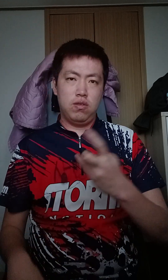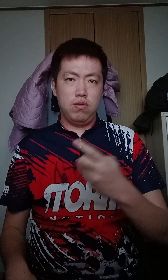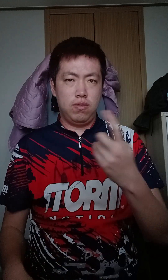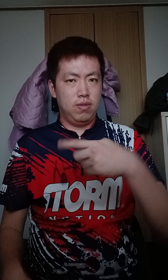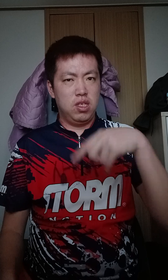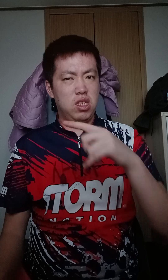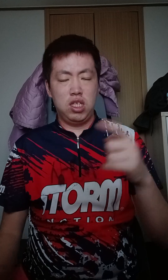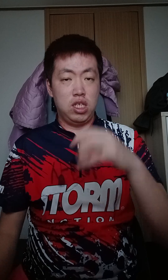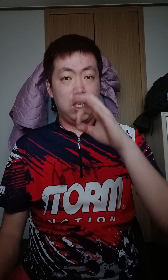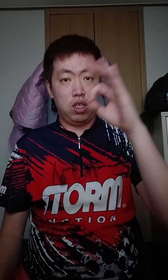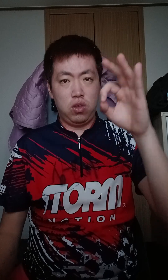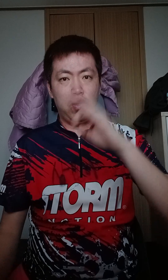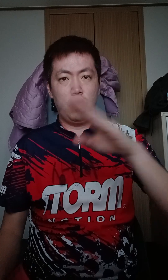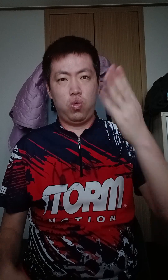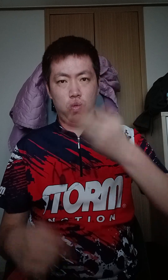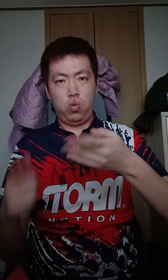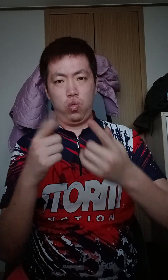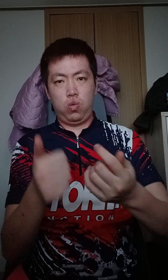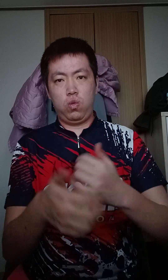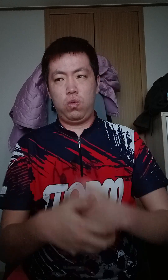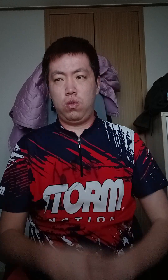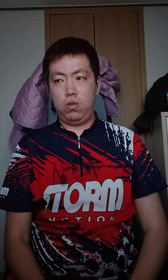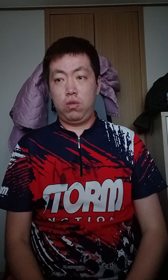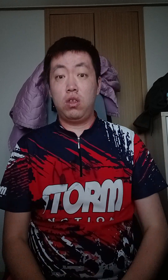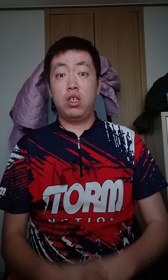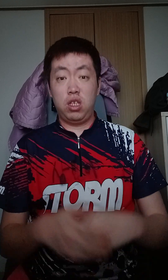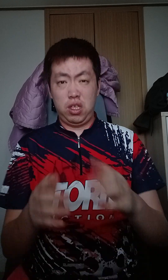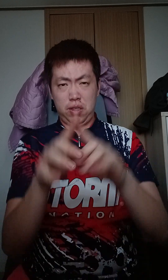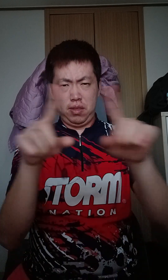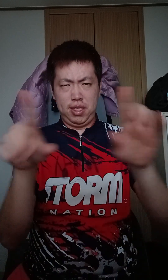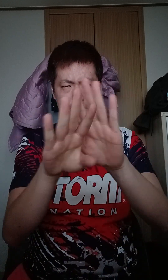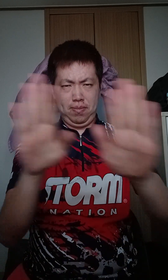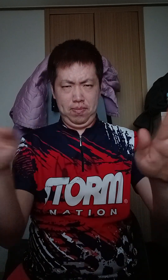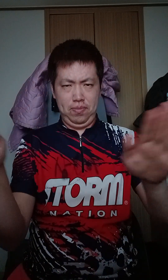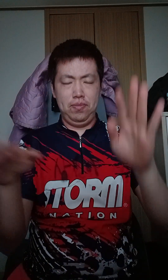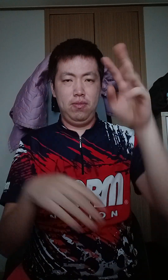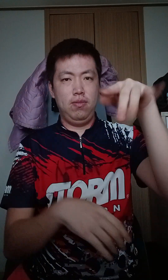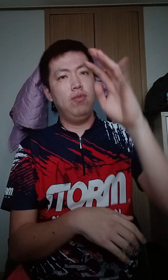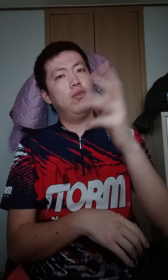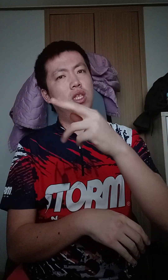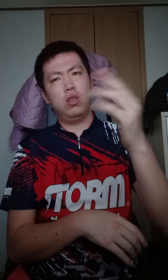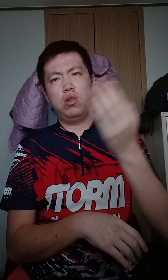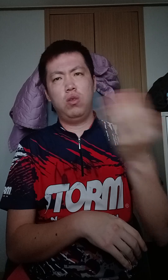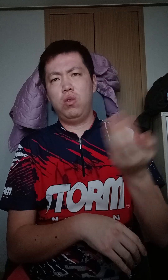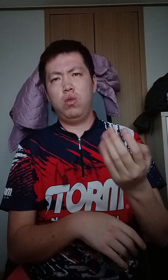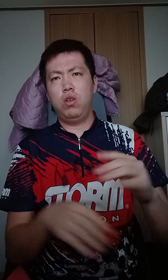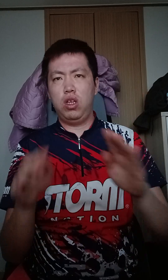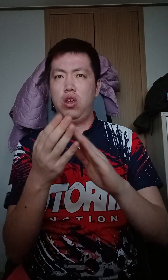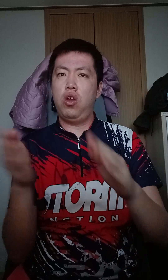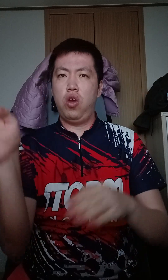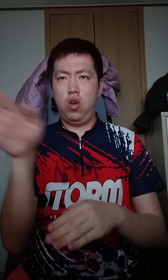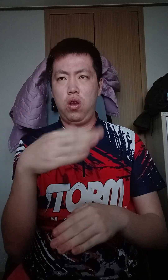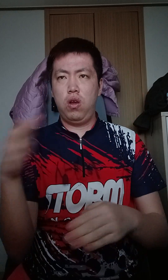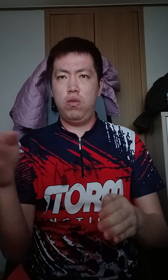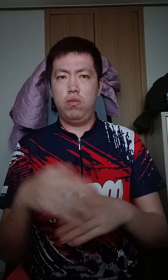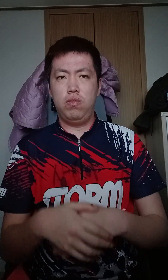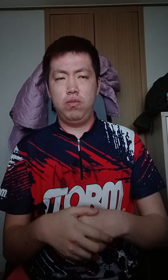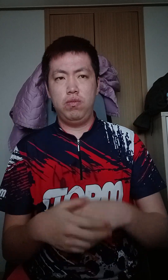인증이 가능하기 때문입니다. 배변기 칸막이의 경우 장애인들은 열기 어려운 여닫이 문을 달아도 BF 우수